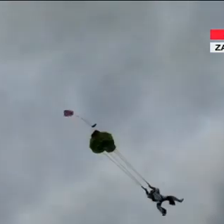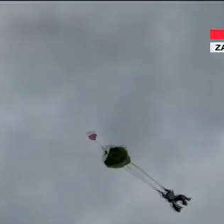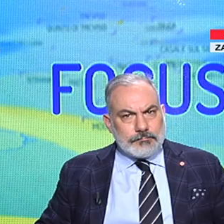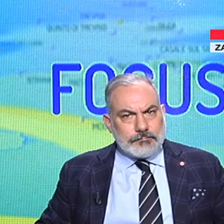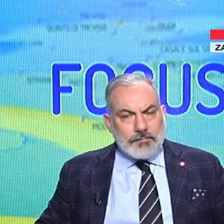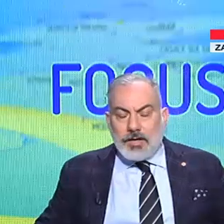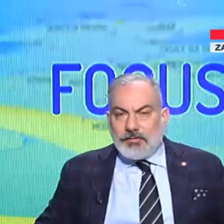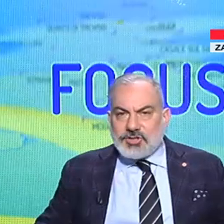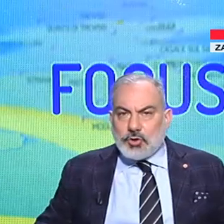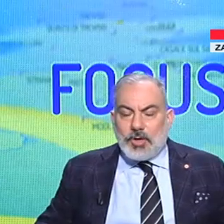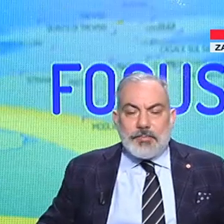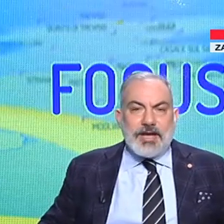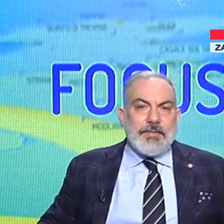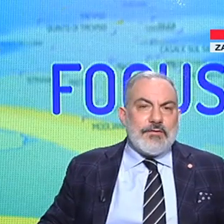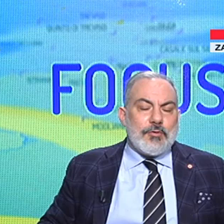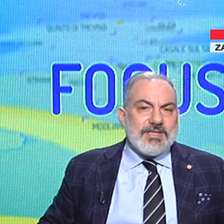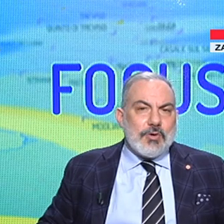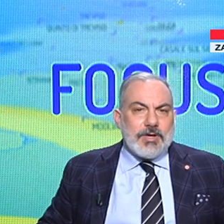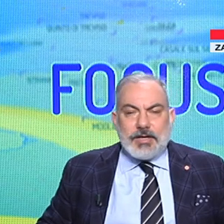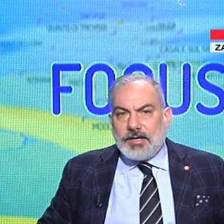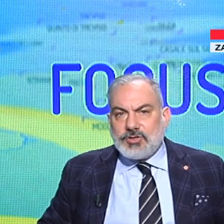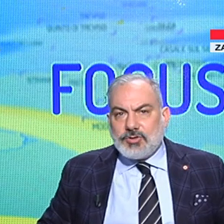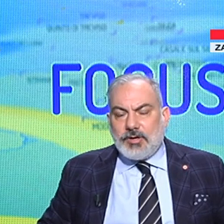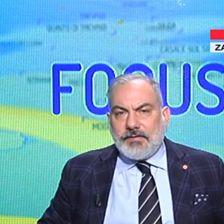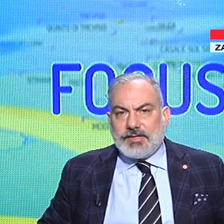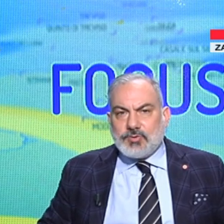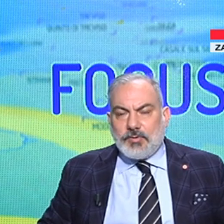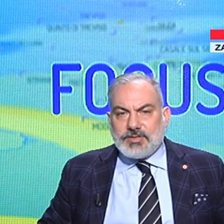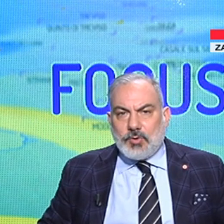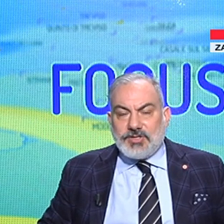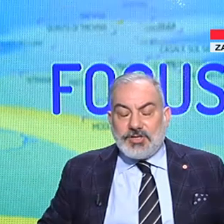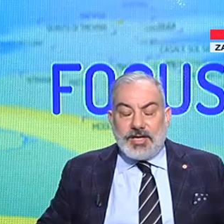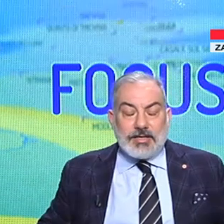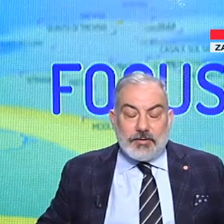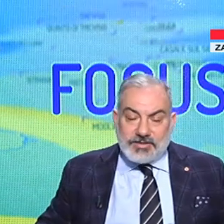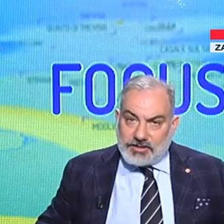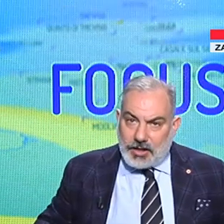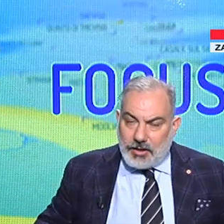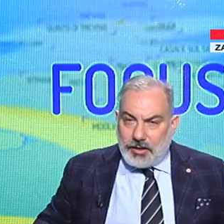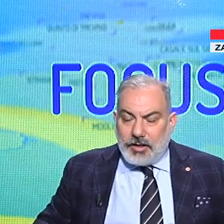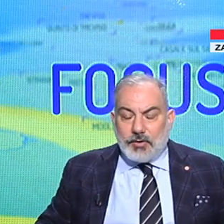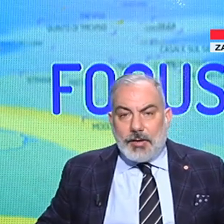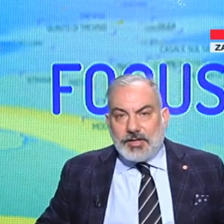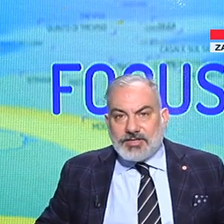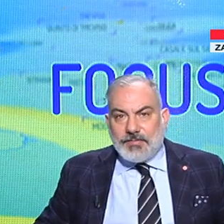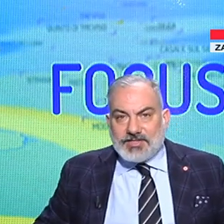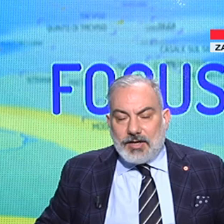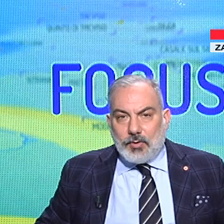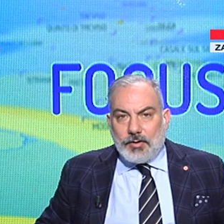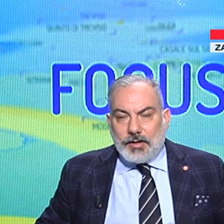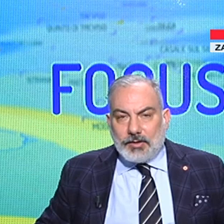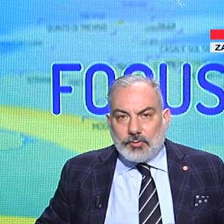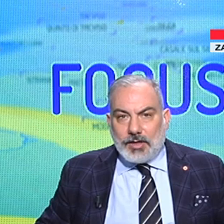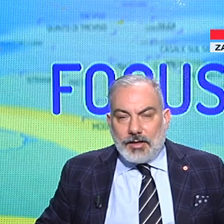gravi. Queste sono le prime informazioni che ci sono arrivate su questo incidente. Questa sera ricordiamo alle TG